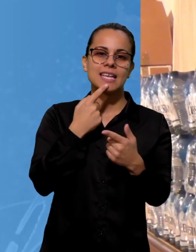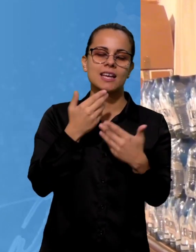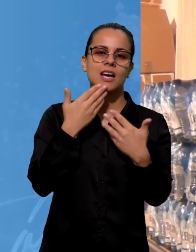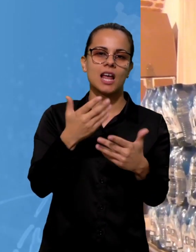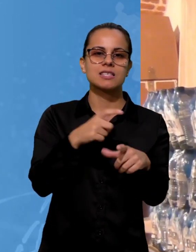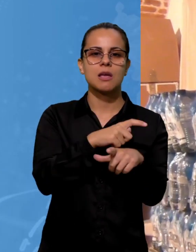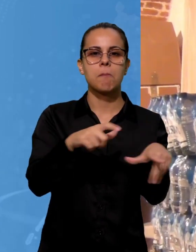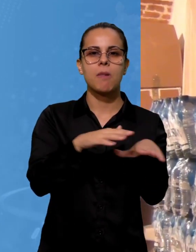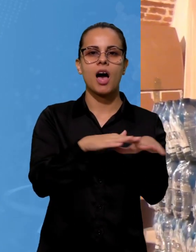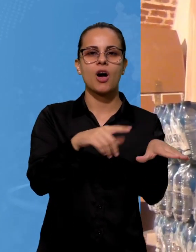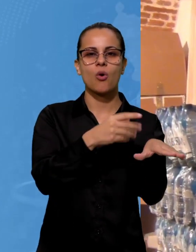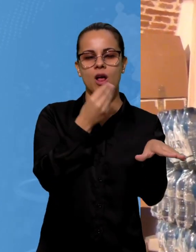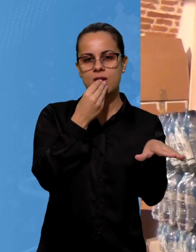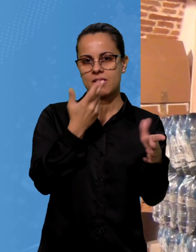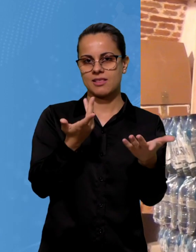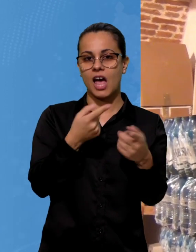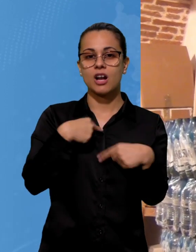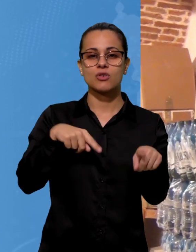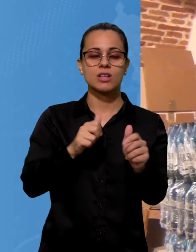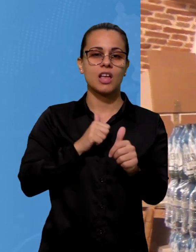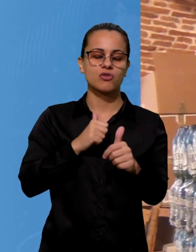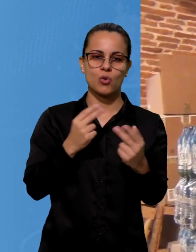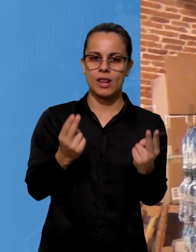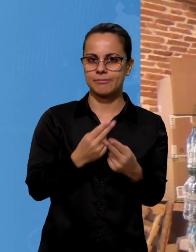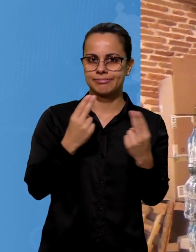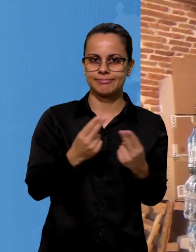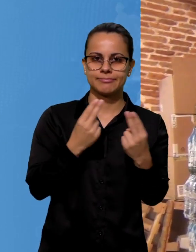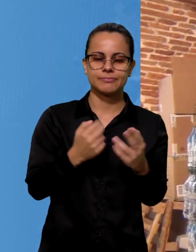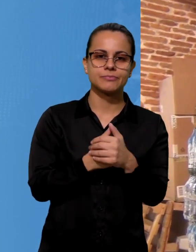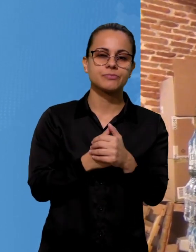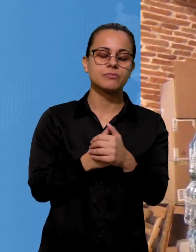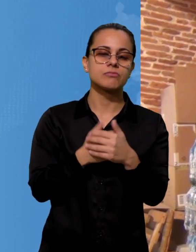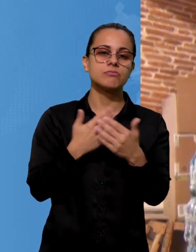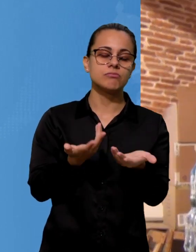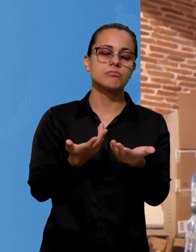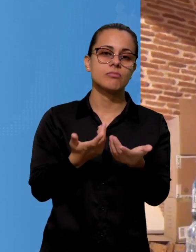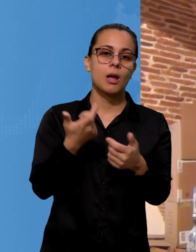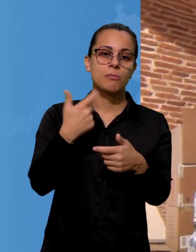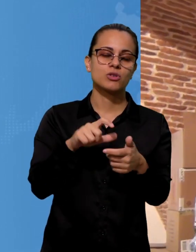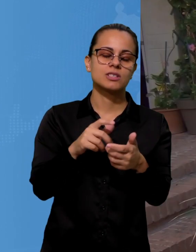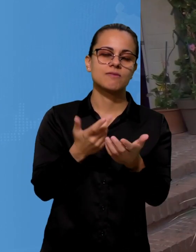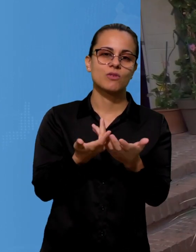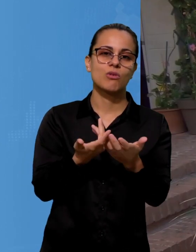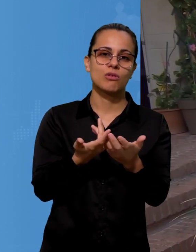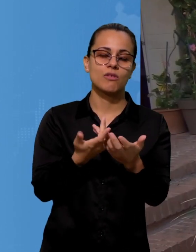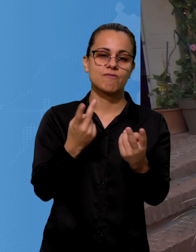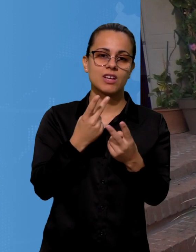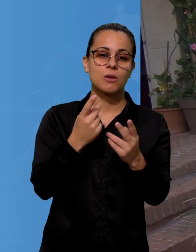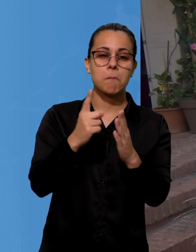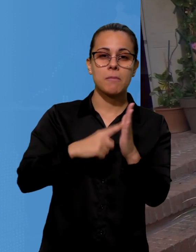Alimentare, altrimenti non potremo soperire a tutto questo. Perché arriviamo a